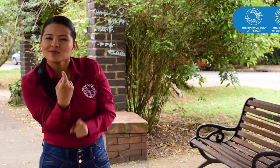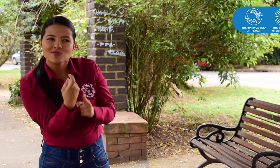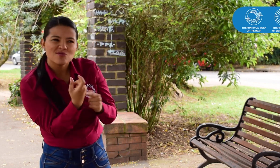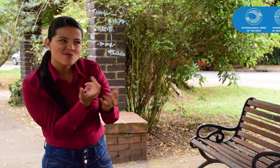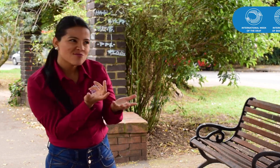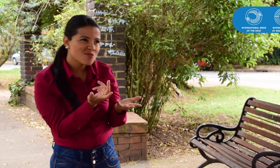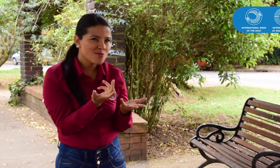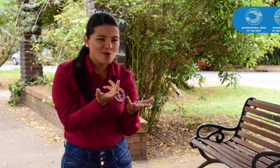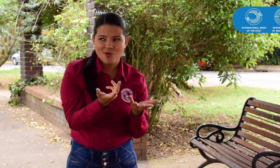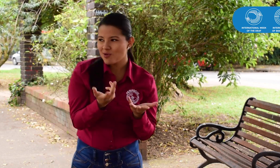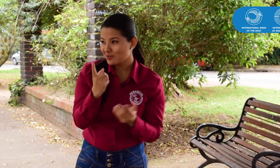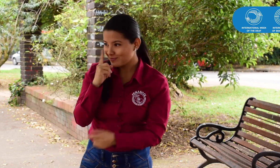falta. ¡Miremos!